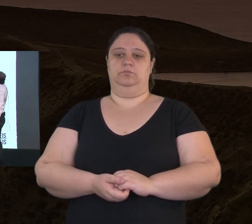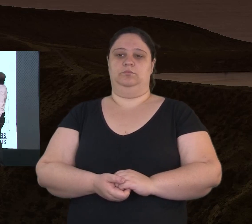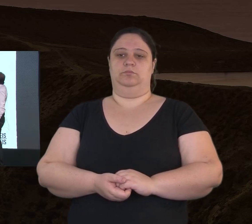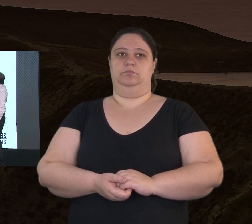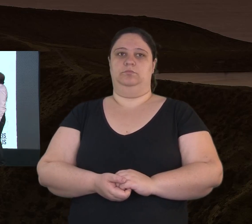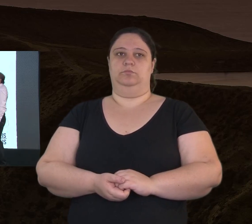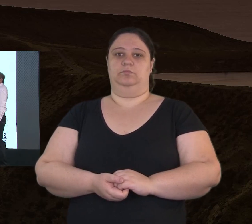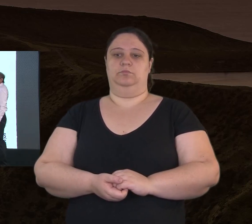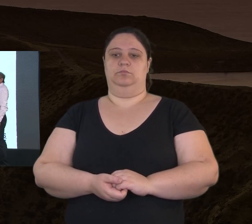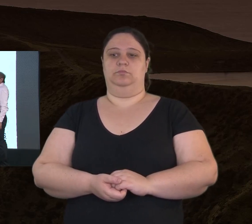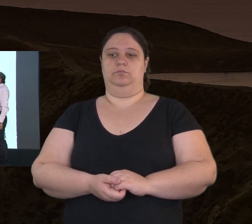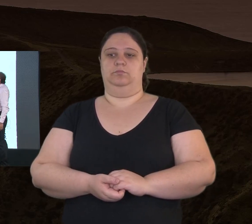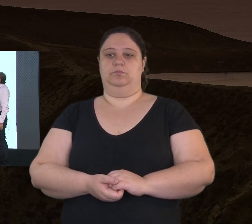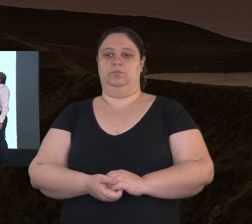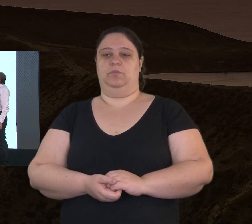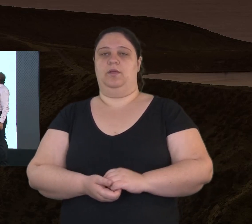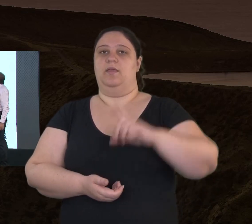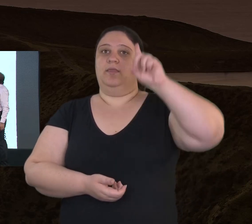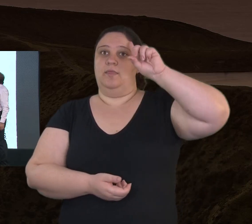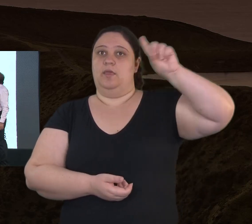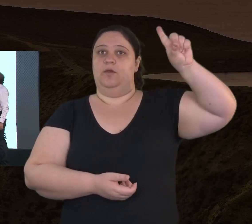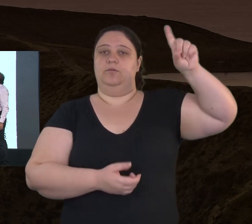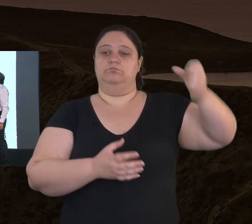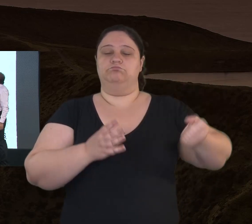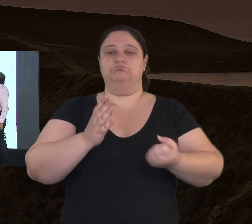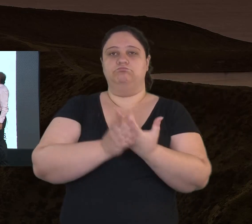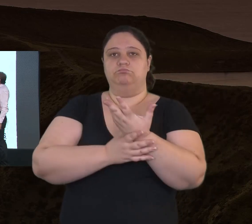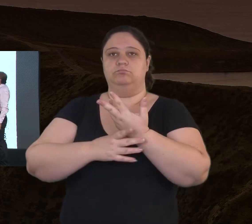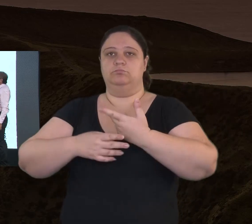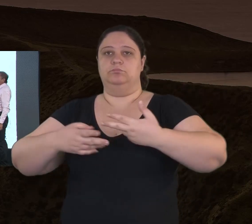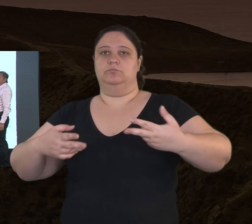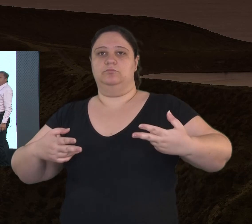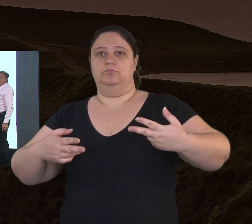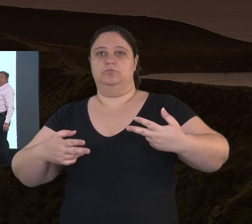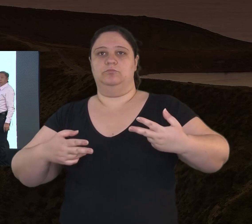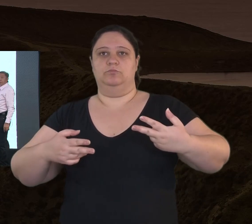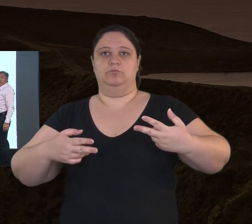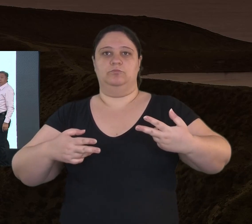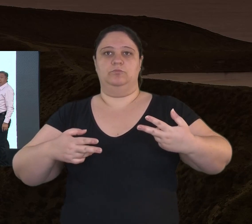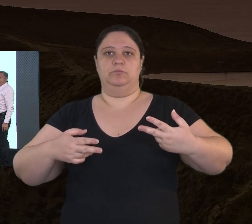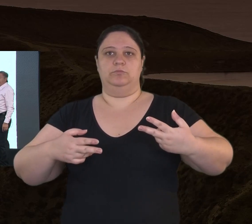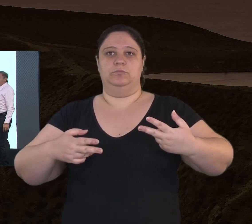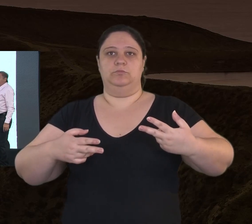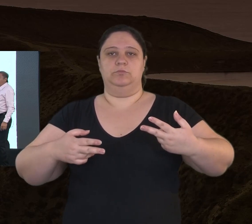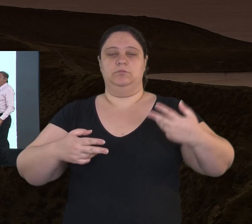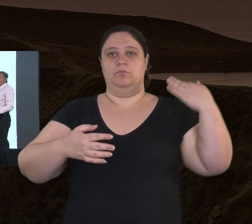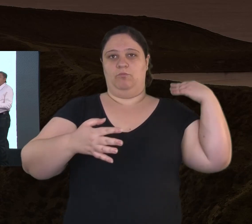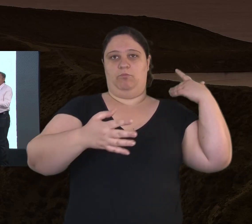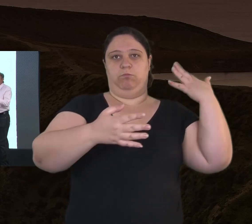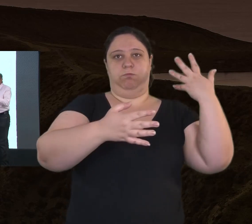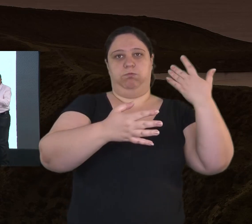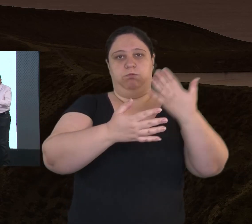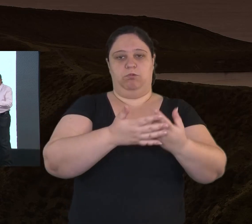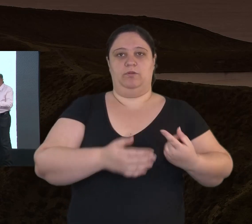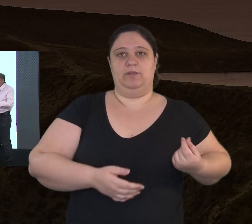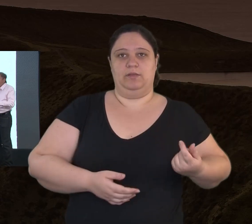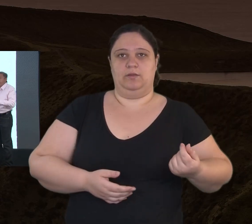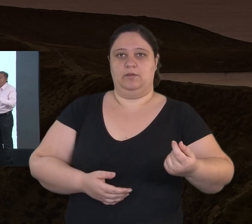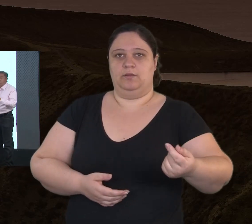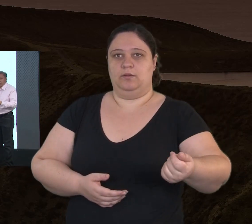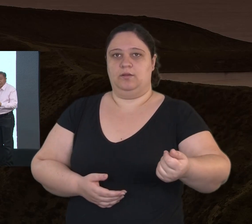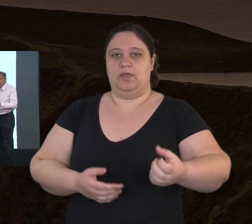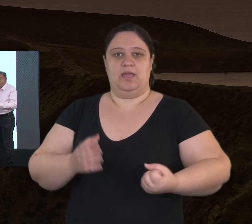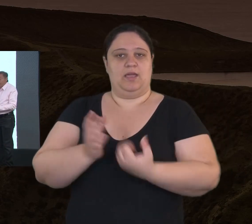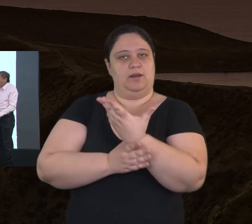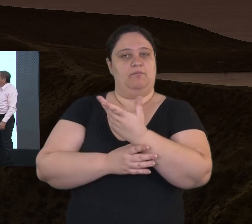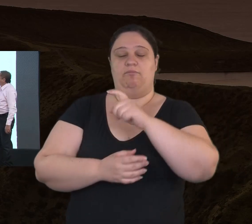Ele é o Deus Criador, existe de eternidade a eternidade, Ele é autoexistente, ninguém